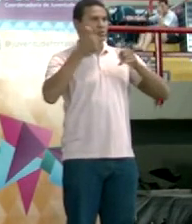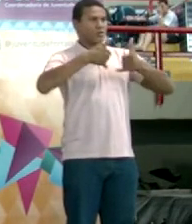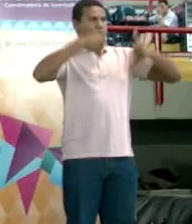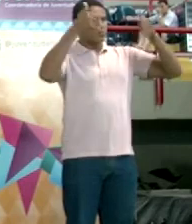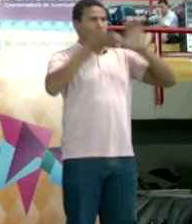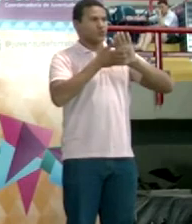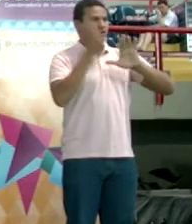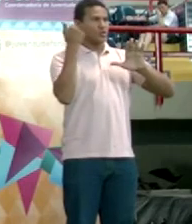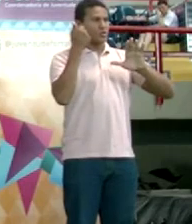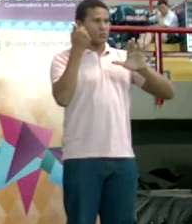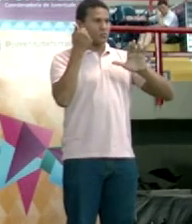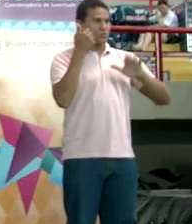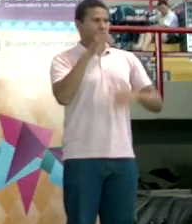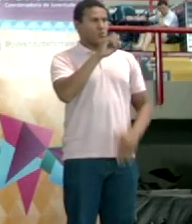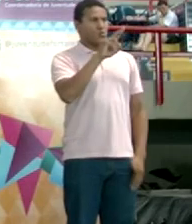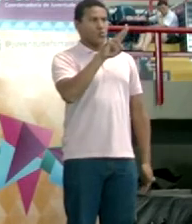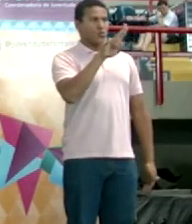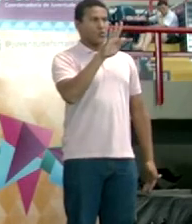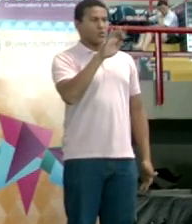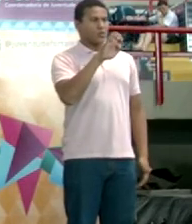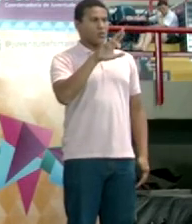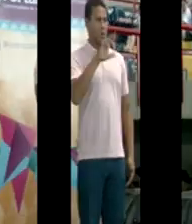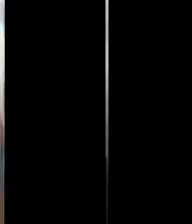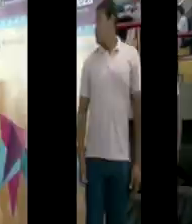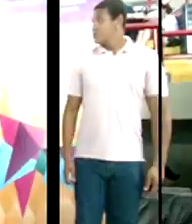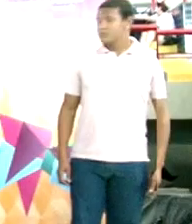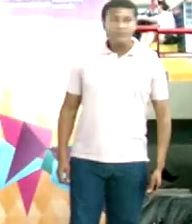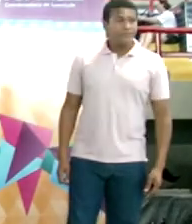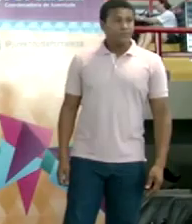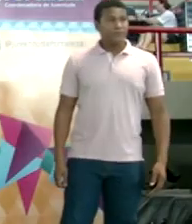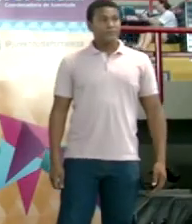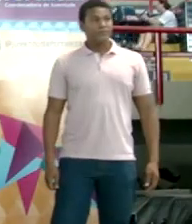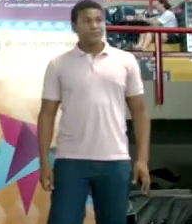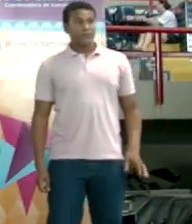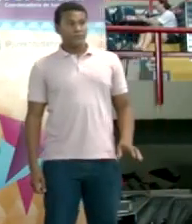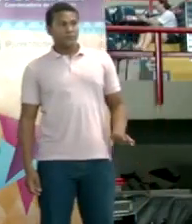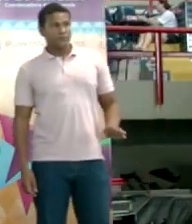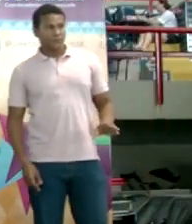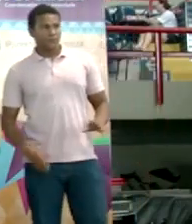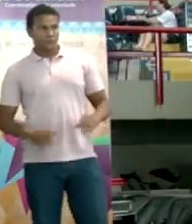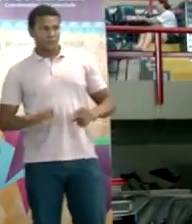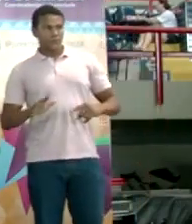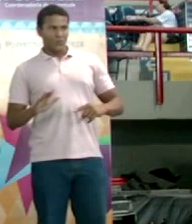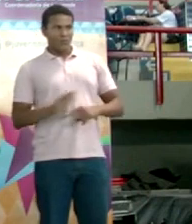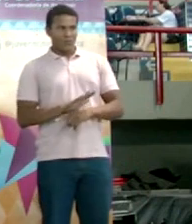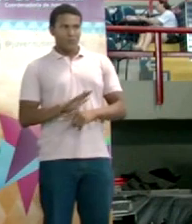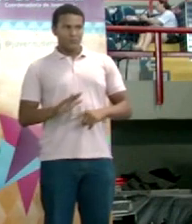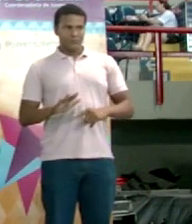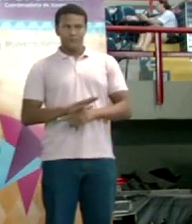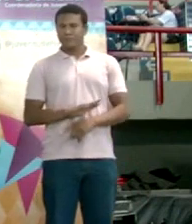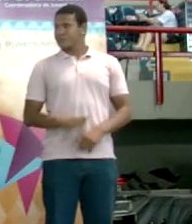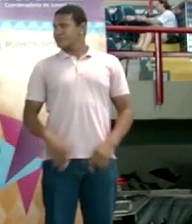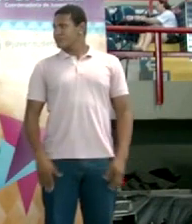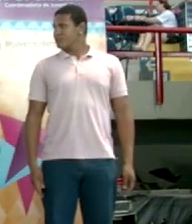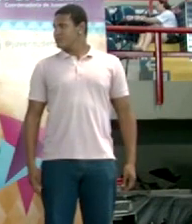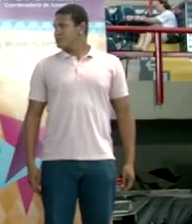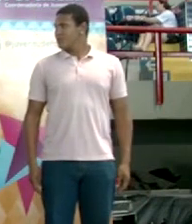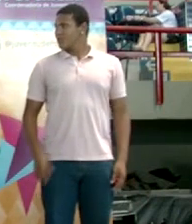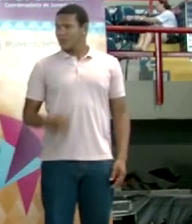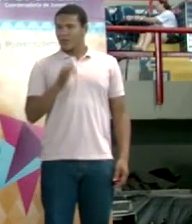retirada de ovário. É o que nós chamamos de histerectomia, tá certo? Uma mulher só engravida no momento que os ovários estão